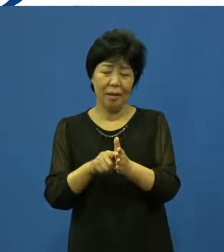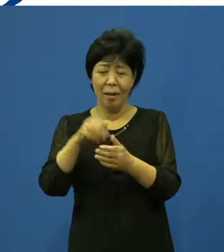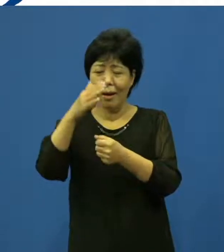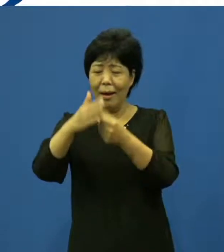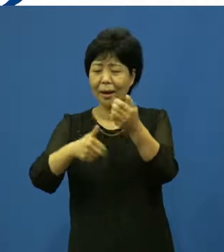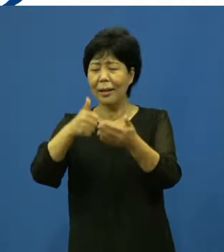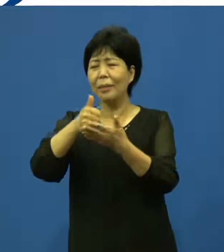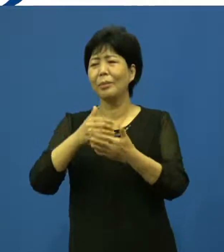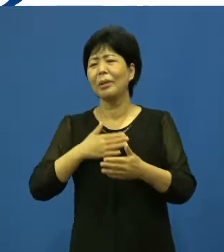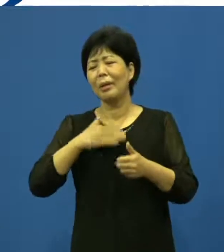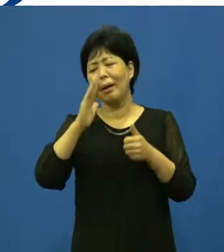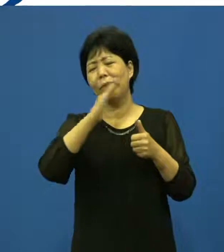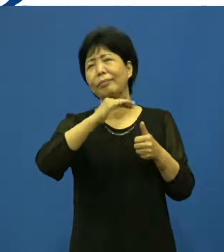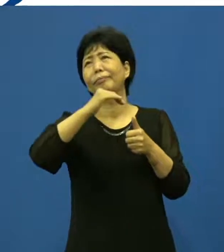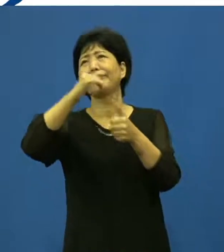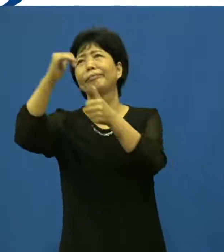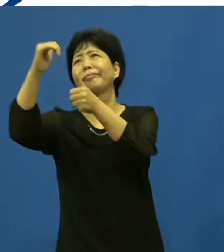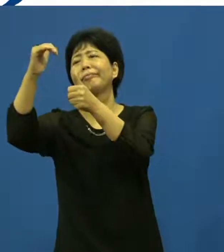부르셨다.